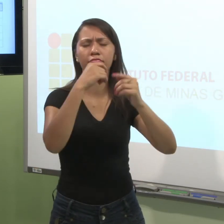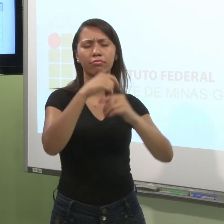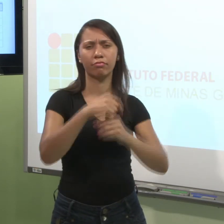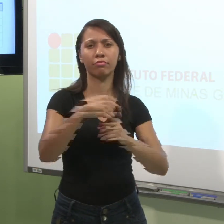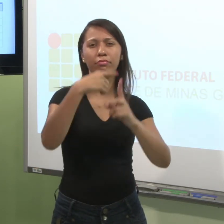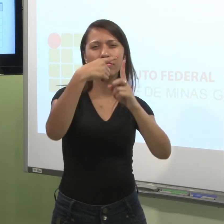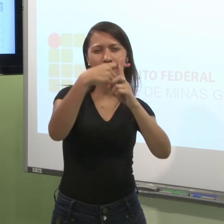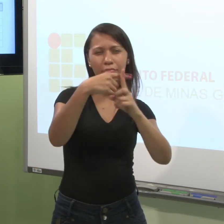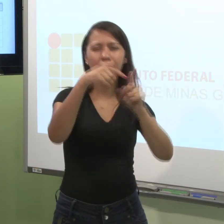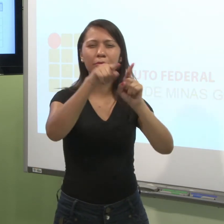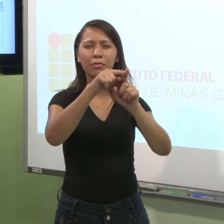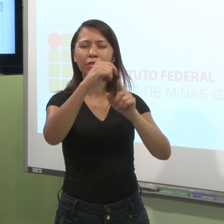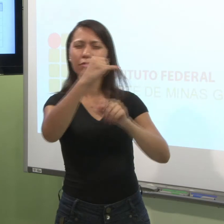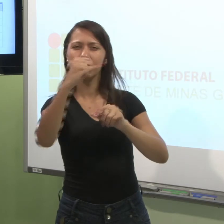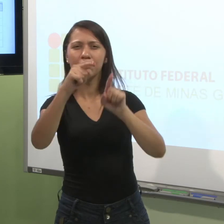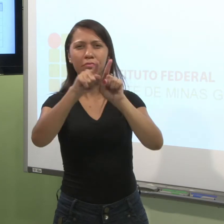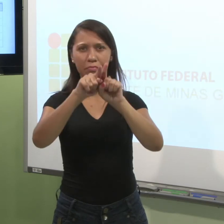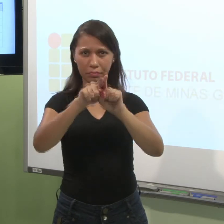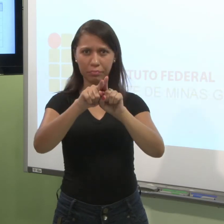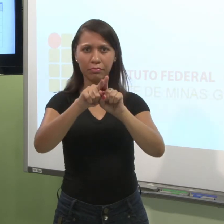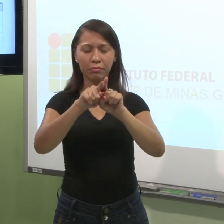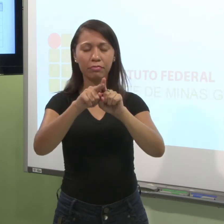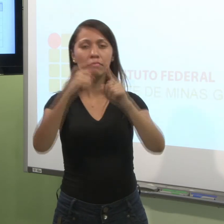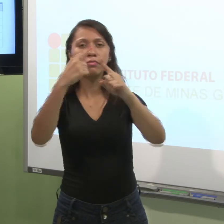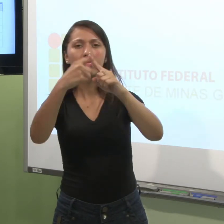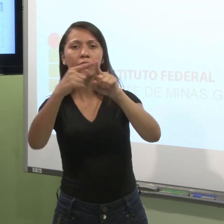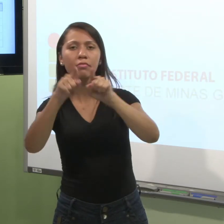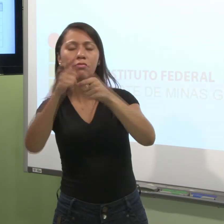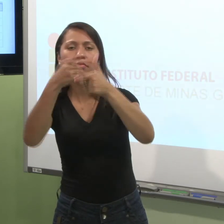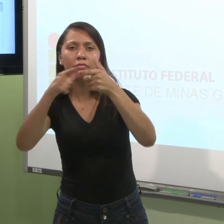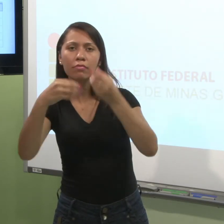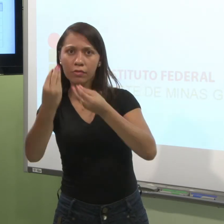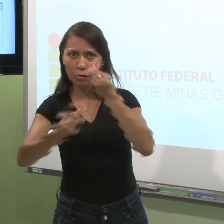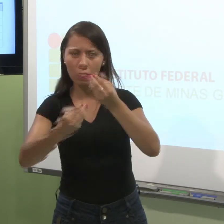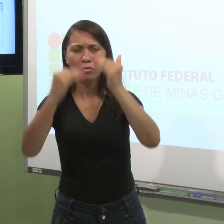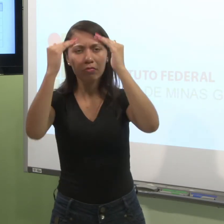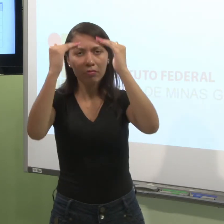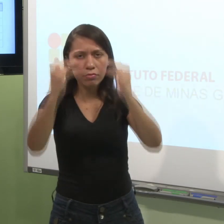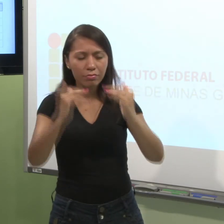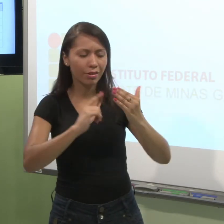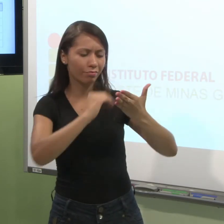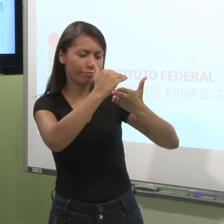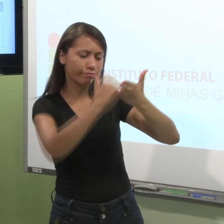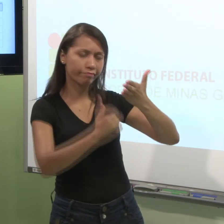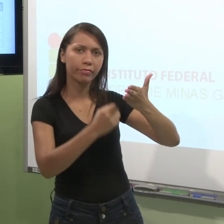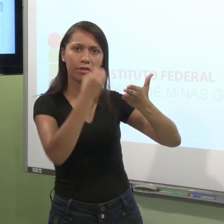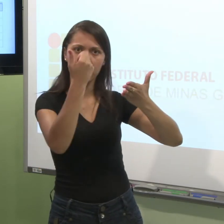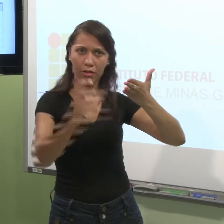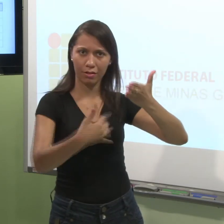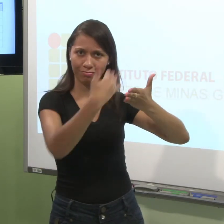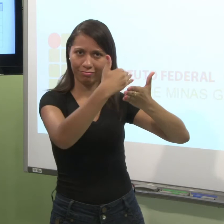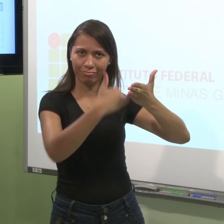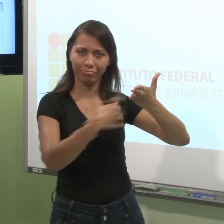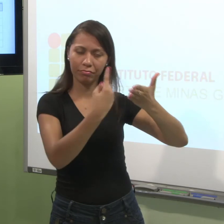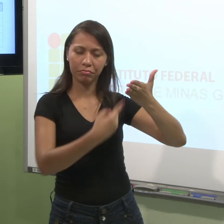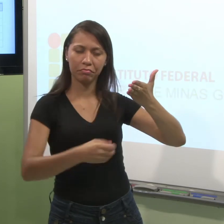dividir. Bom, continuando, vamos agora saber como adicionar gráficos em uma planilha no Excel.